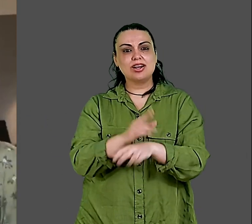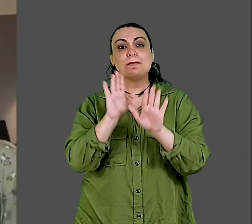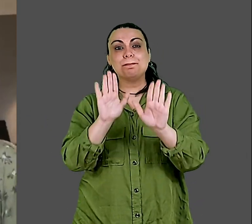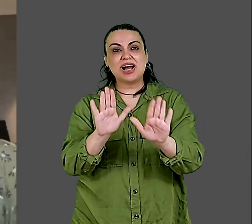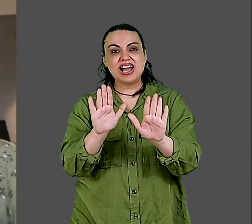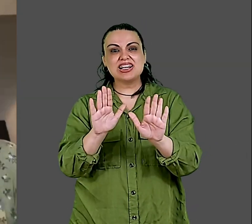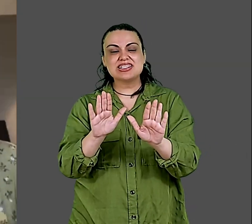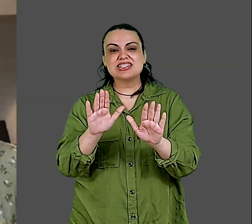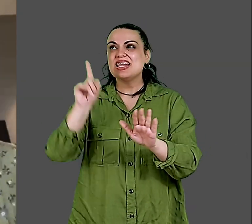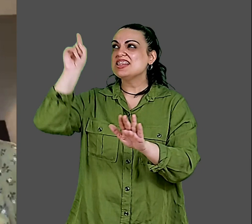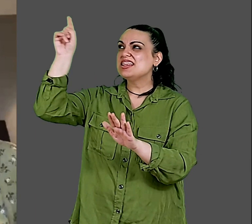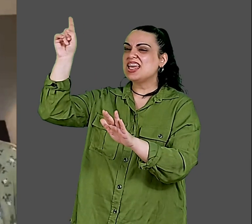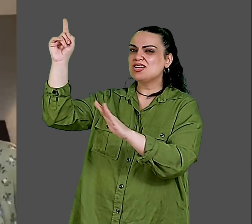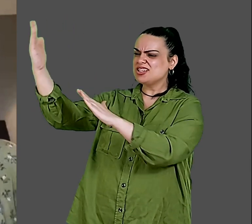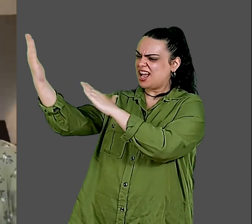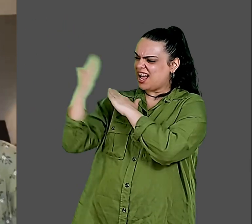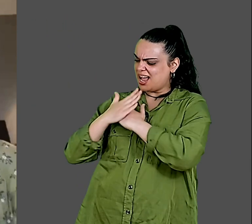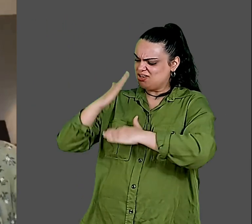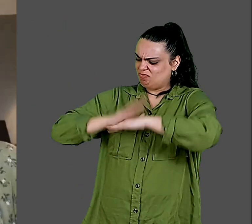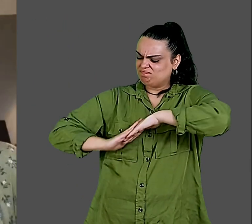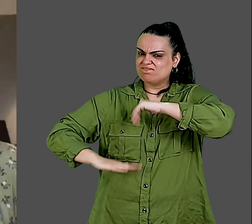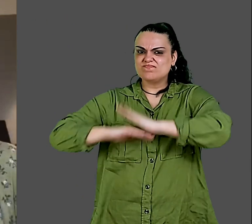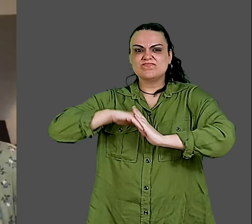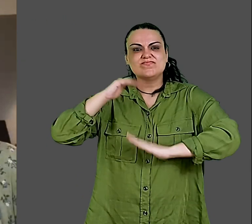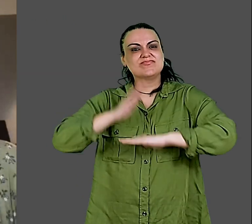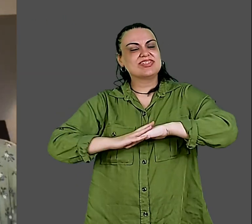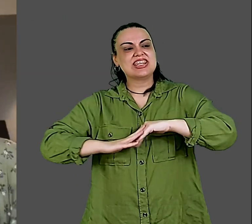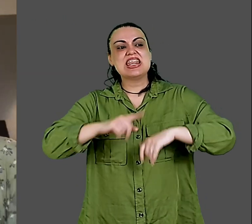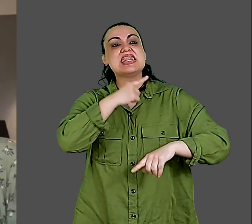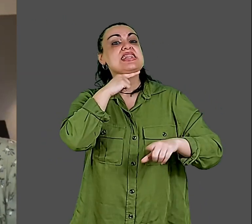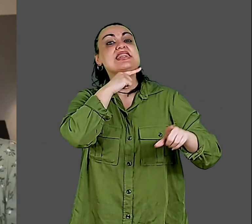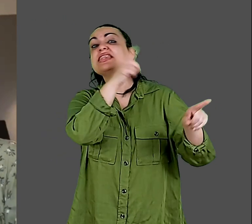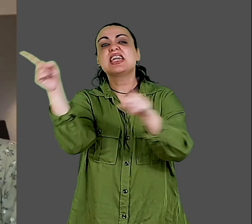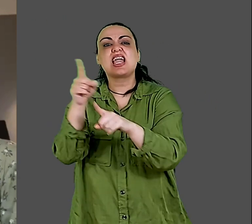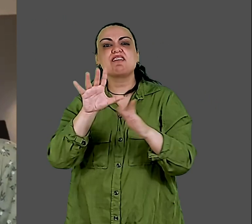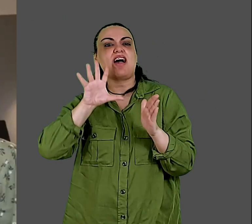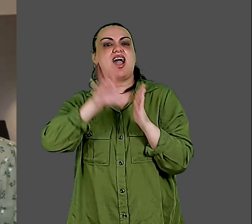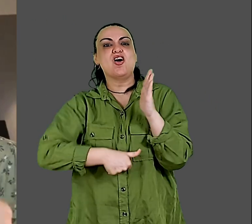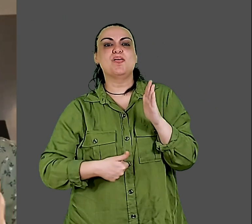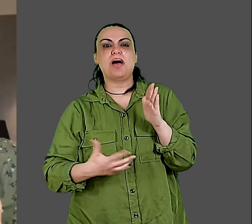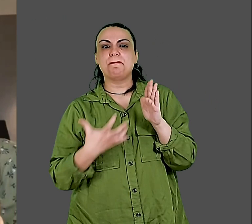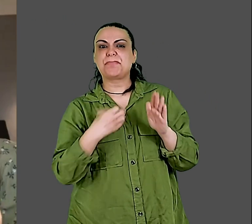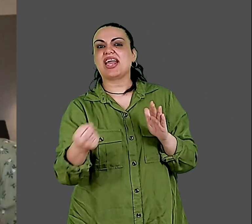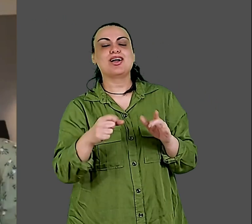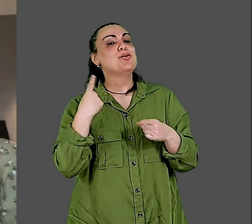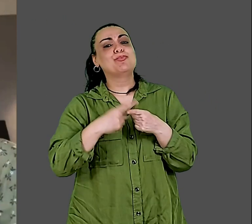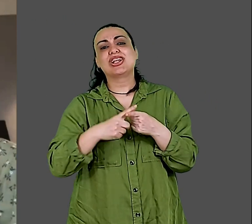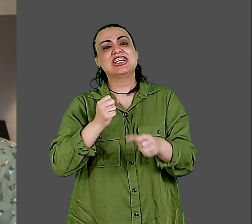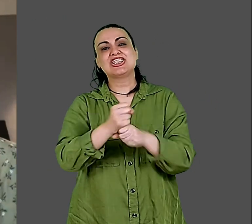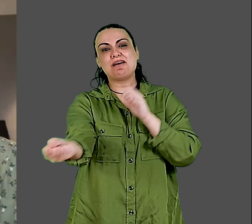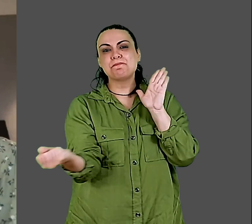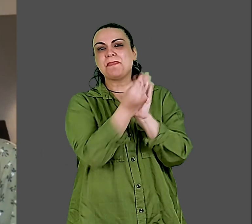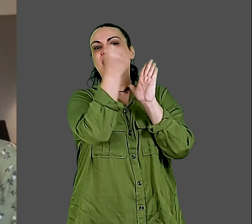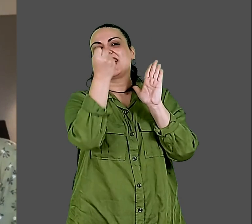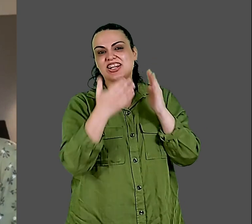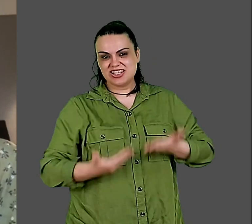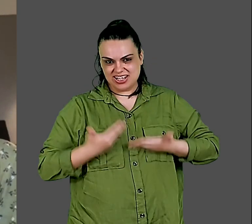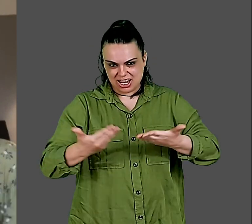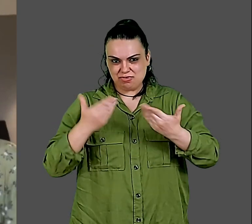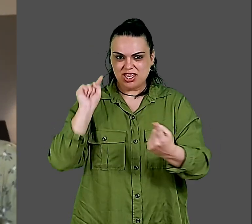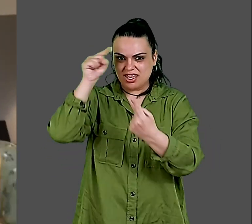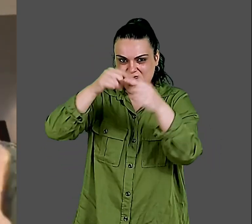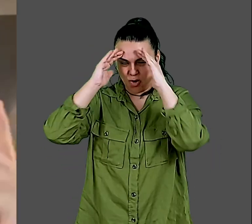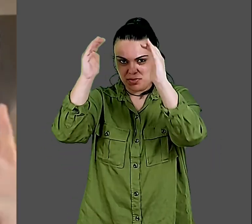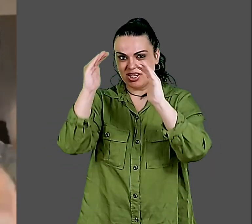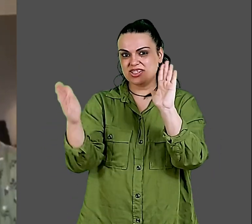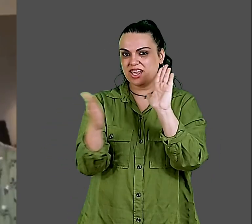que o Senhor tem me ajudado a construir nele, ok? Anotado isso aí? Não vai embora. Se liga nesses 2 pontos antes da gente